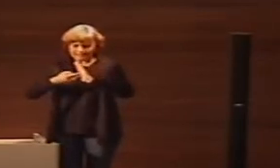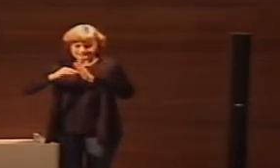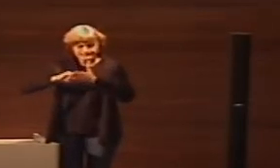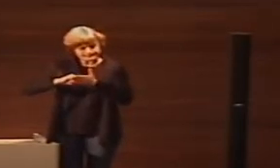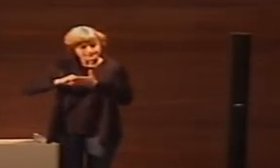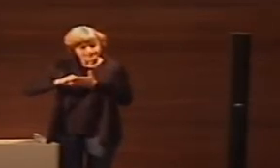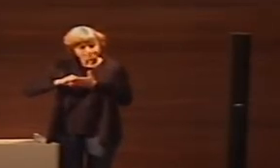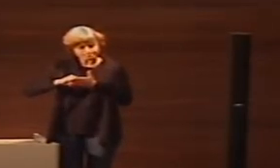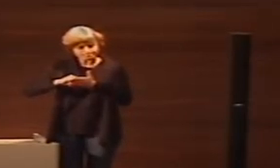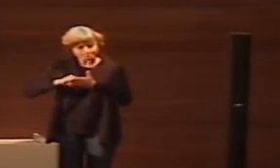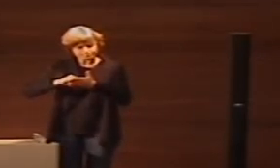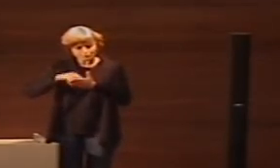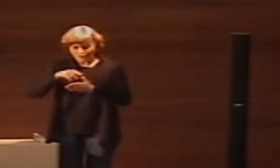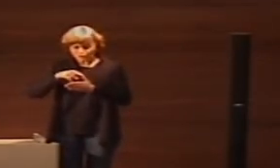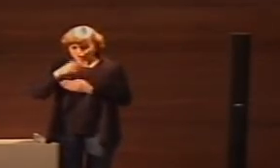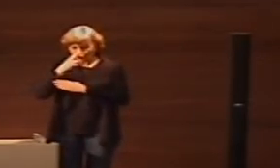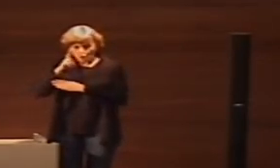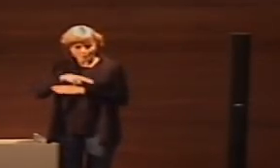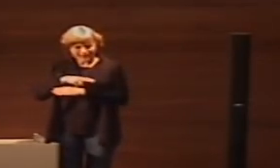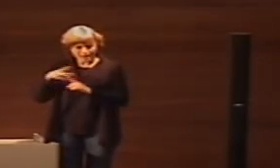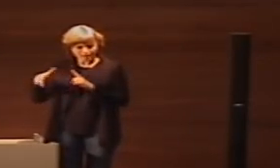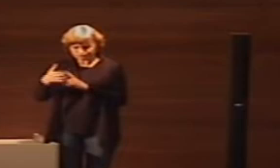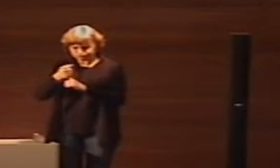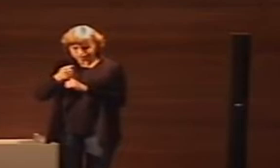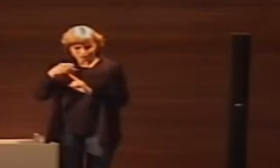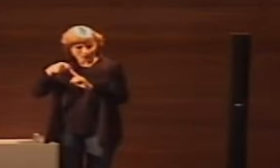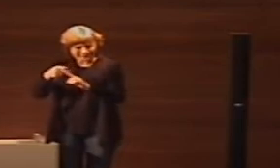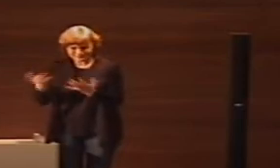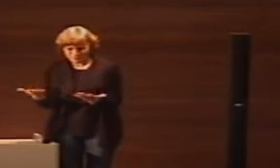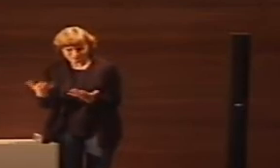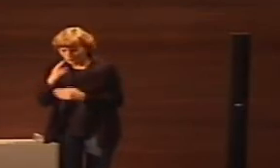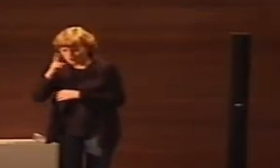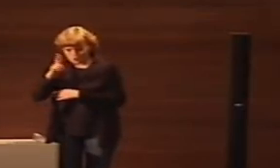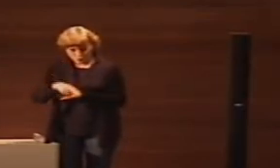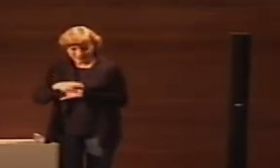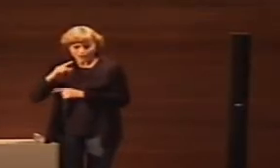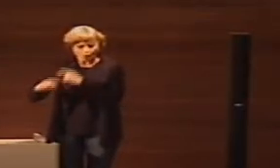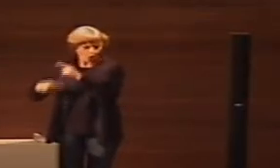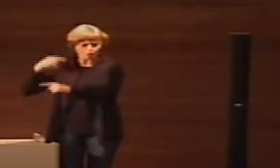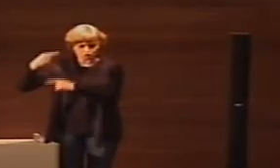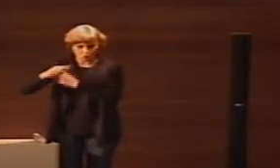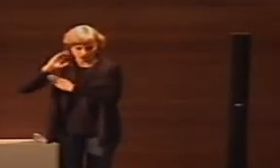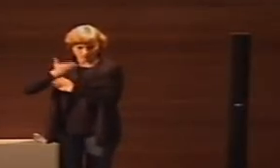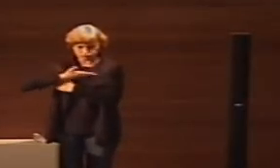sistema, no le serviría para alcanzar los objetivos del primer punto. Esto tiene unas consecuencias